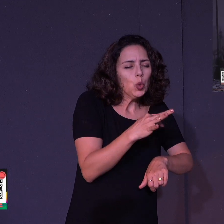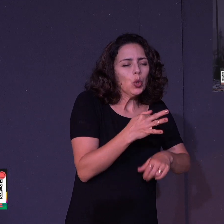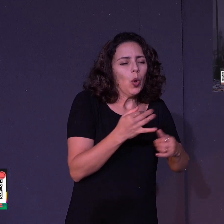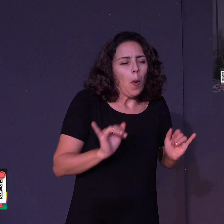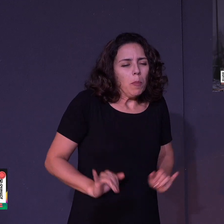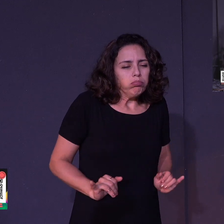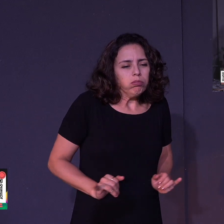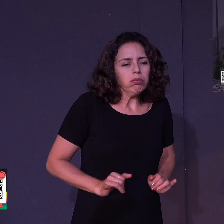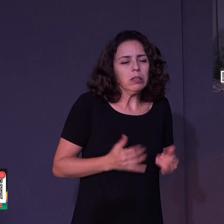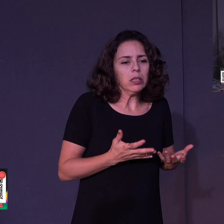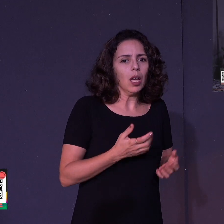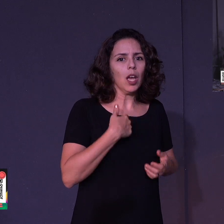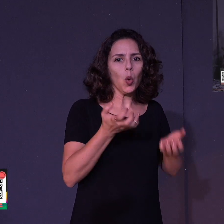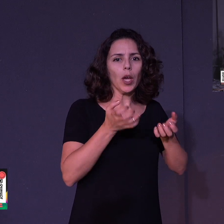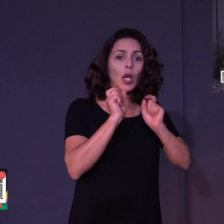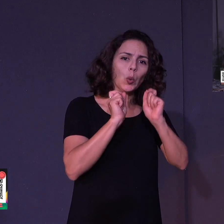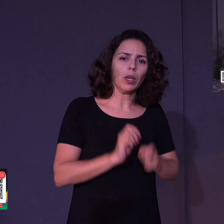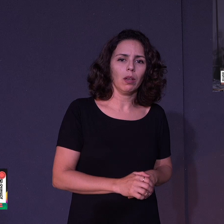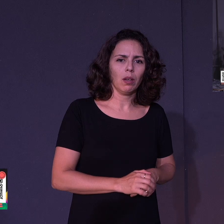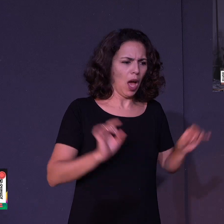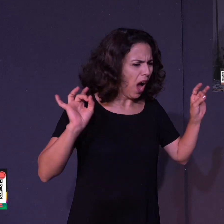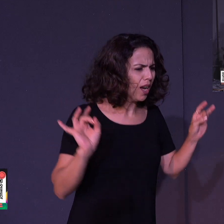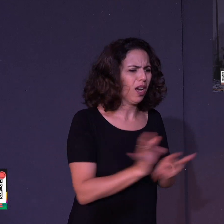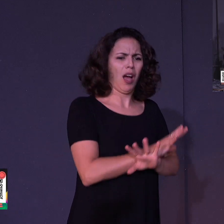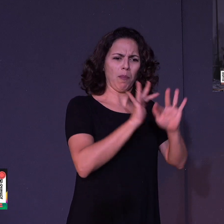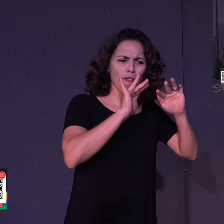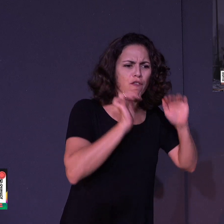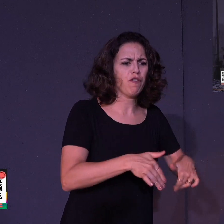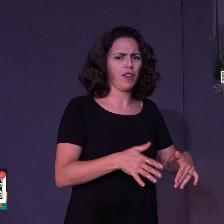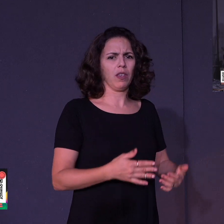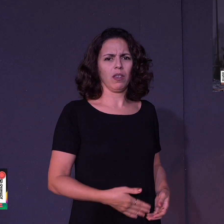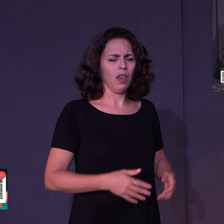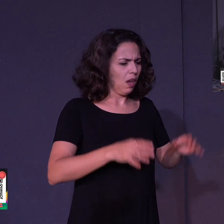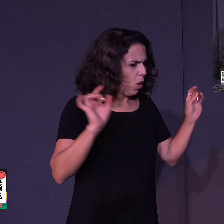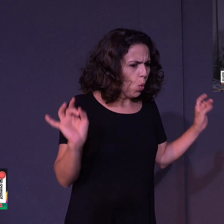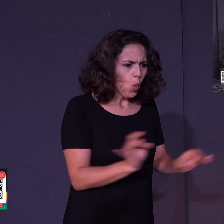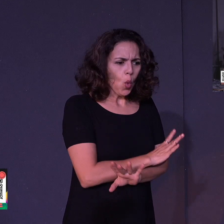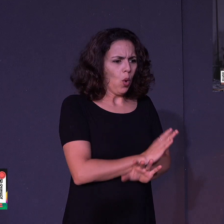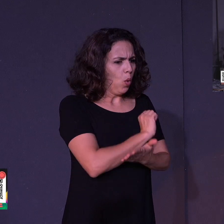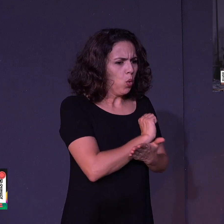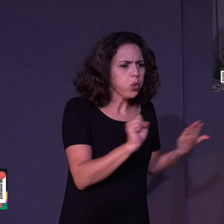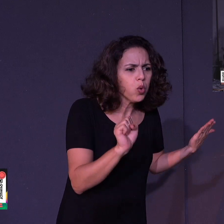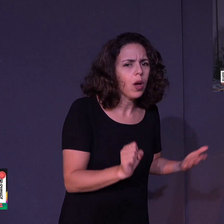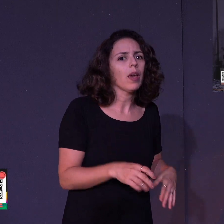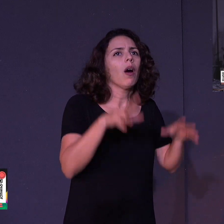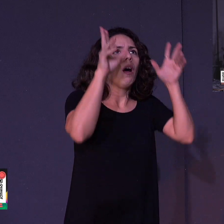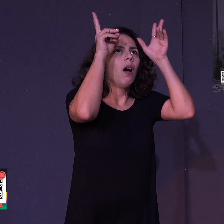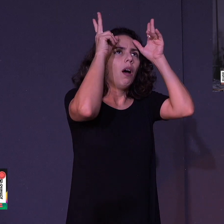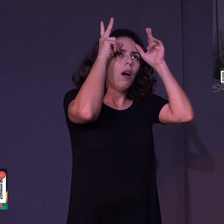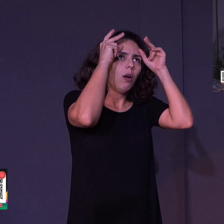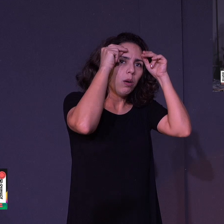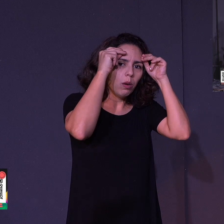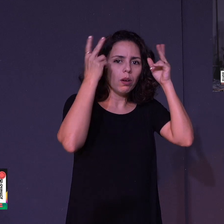quando passa, me trazem alívio e me trazem felicidade. Mas o que aparentemente vai definir na minha e na sua